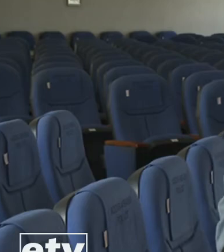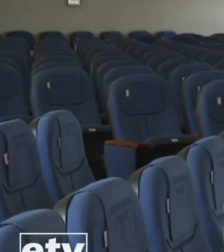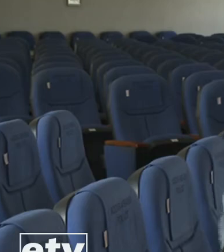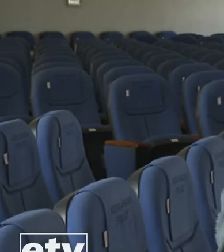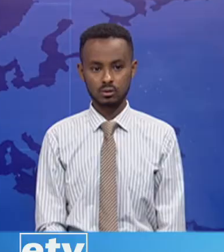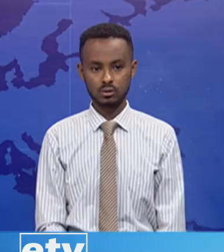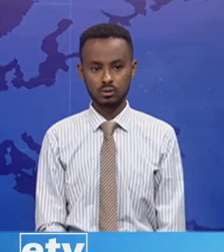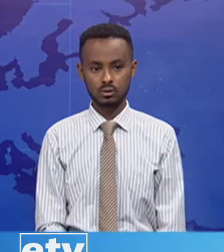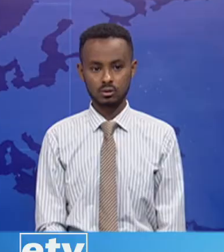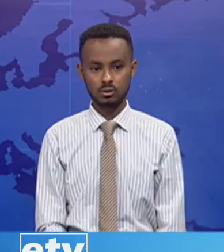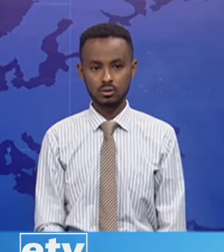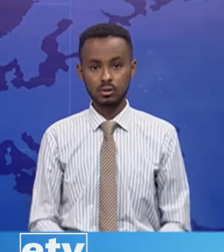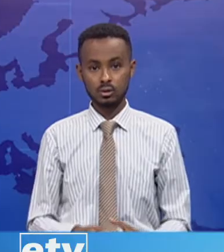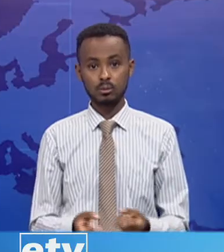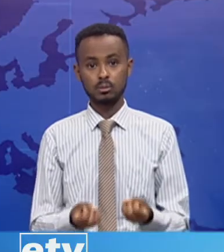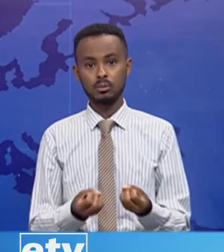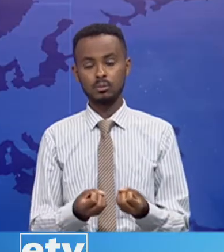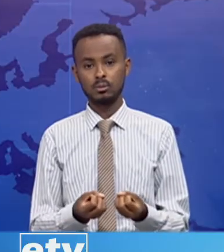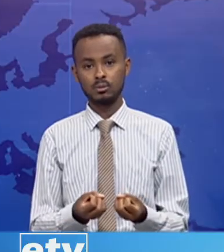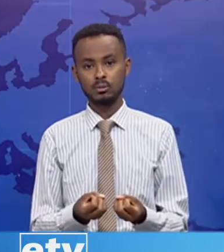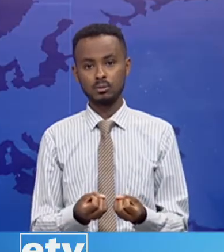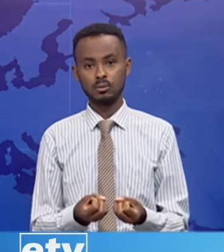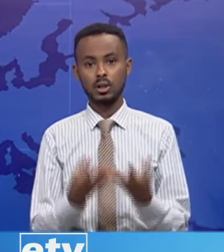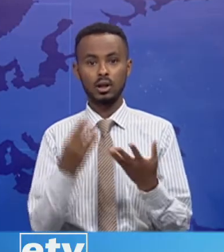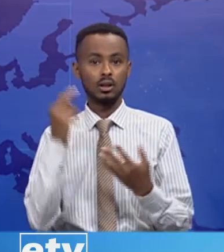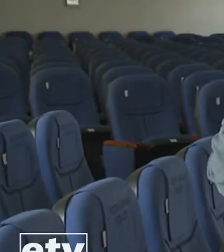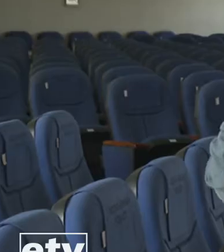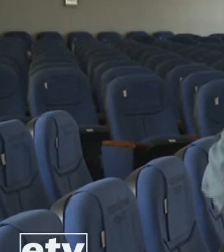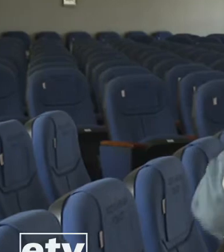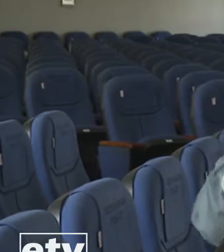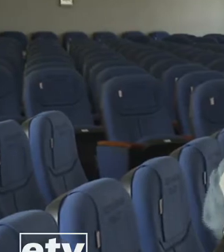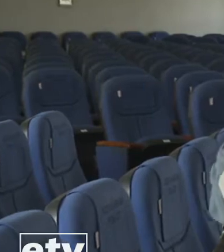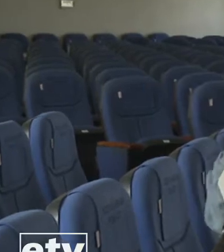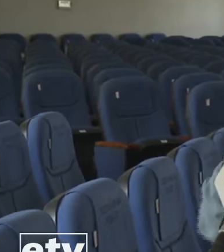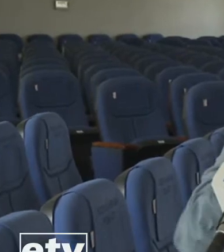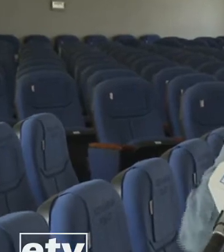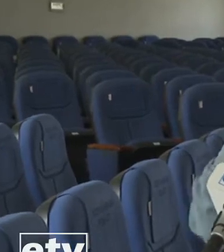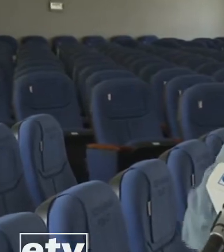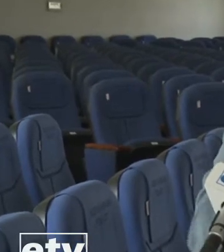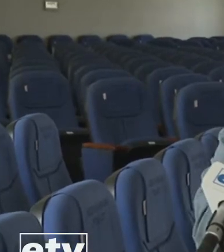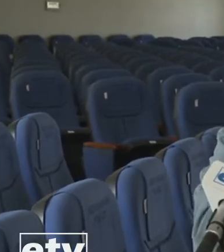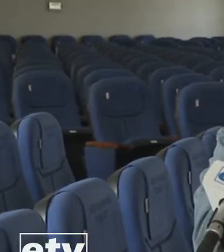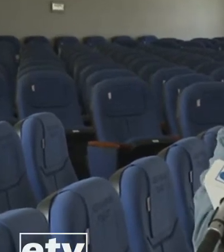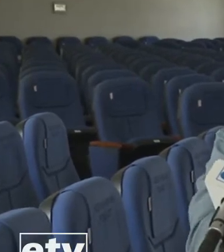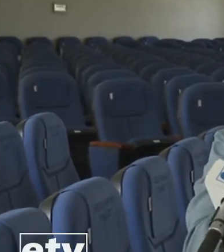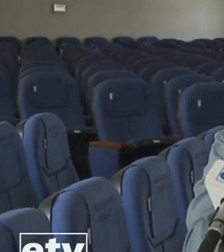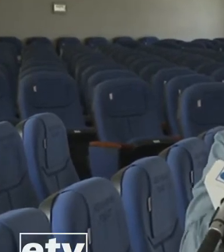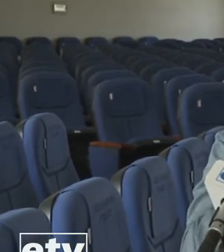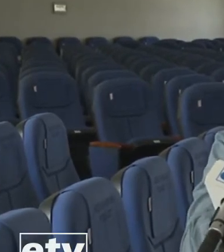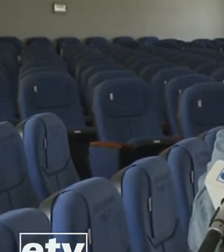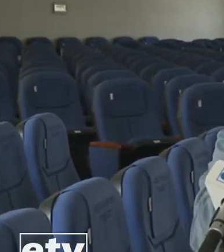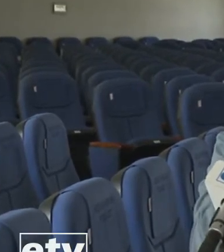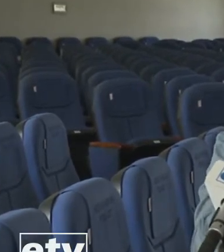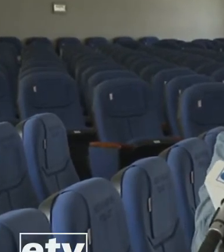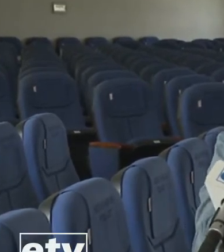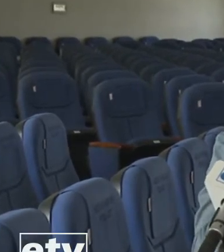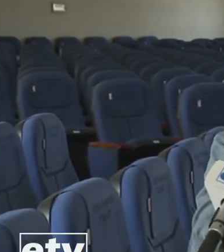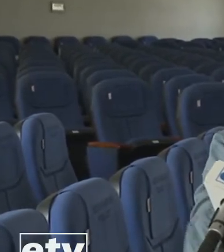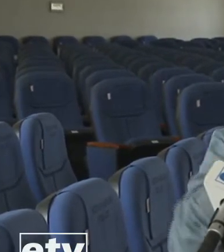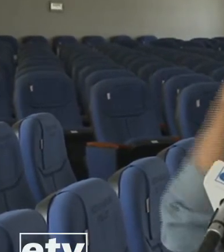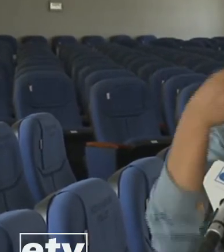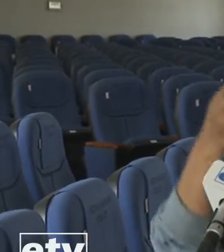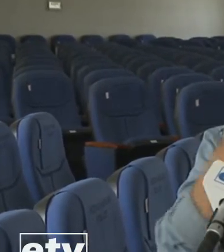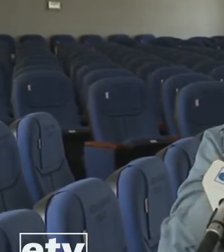በርካታ መስማት የተሳናቸው ሰዎች ችግሩ ይገጥማቸዋል። ለዚህ ደግሞ መፍትሄ የሚሆነው ስለ ምልክት ቋንቋና መስማት ስለተሳናቸው